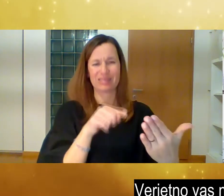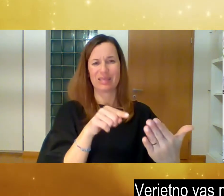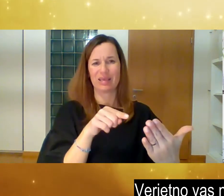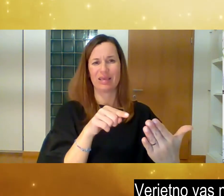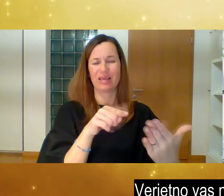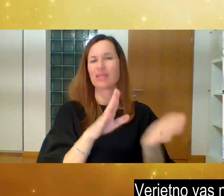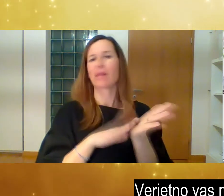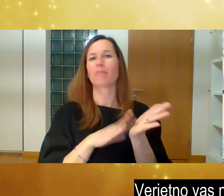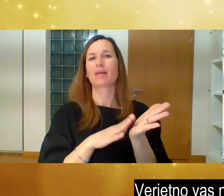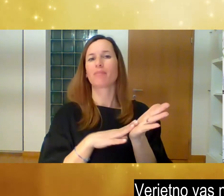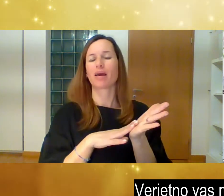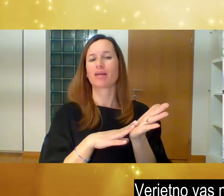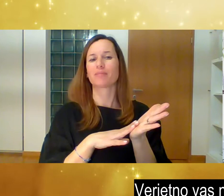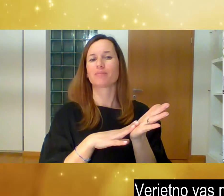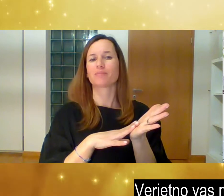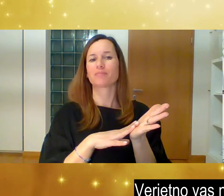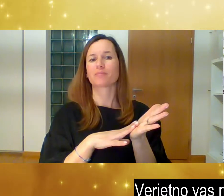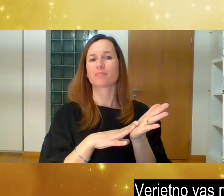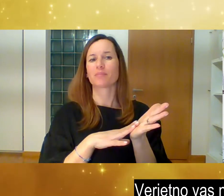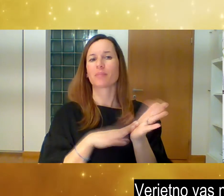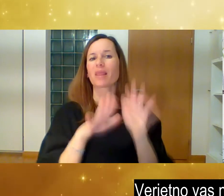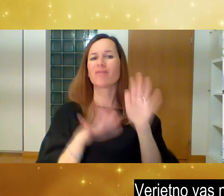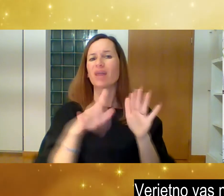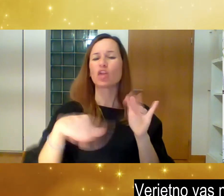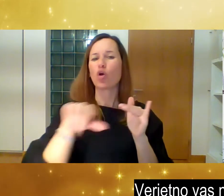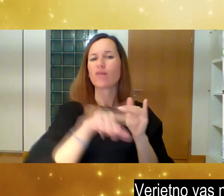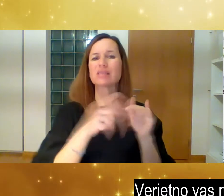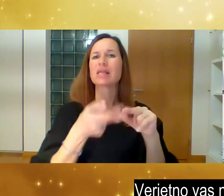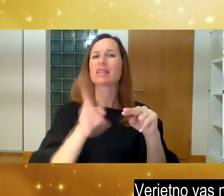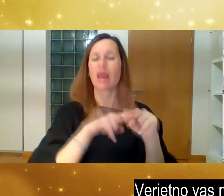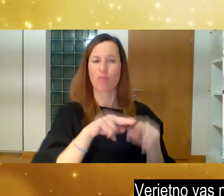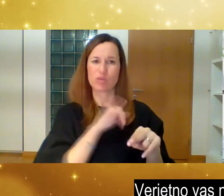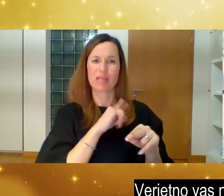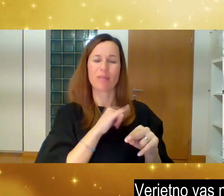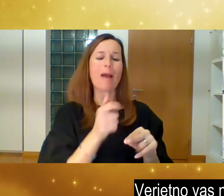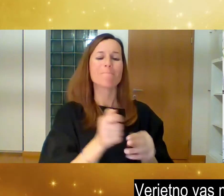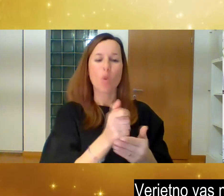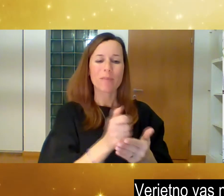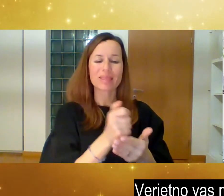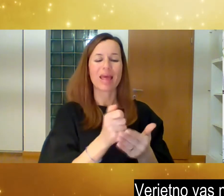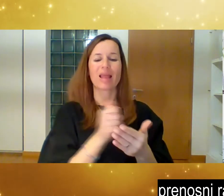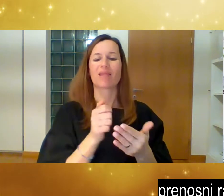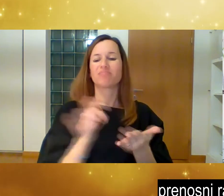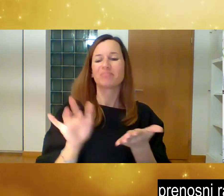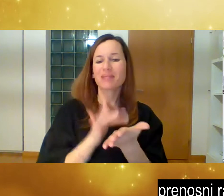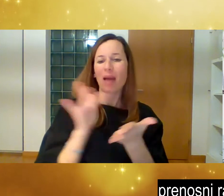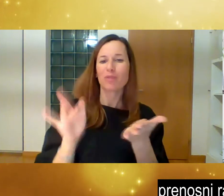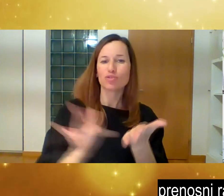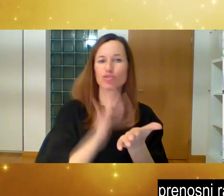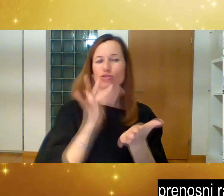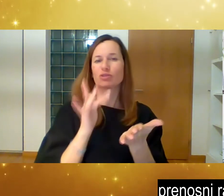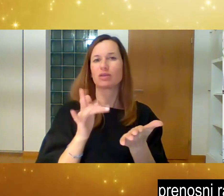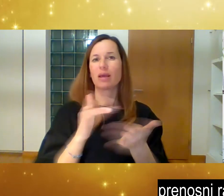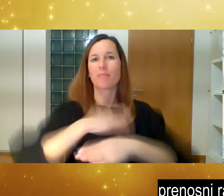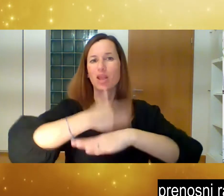recimo rekla čisto, verjetno vas najbolj zanima mobitel, tablični računalnik, prenosni